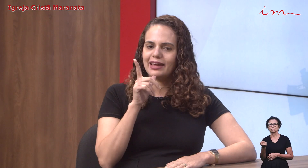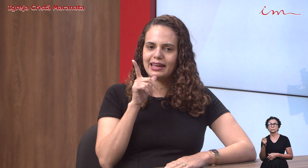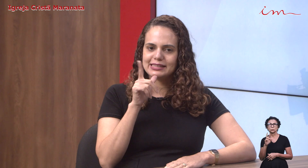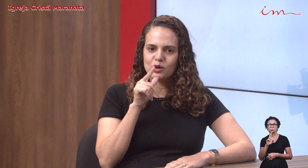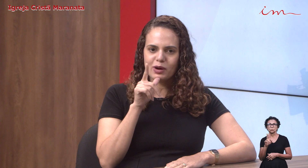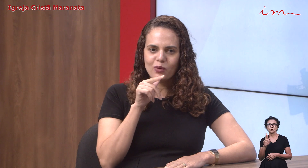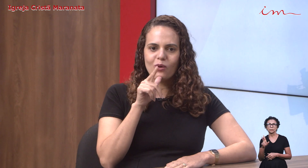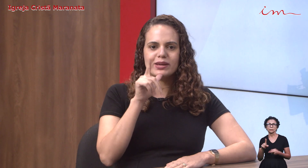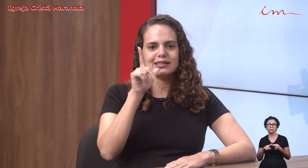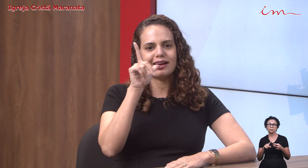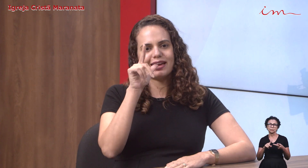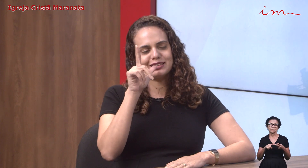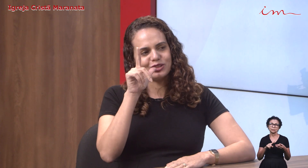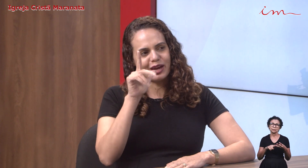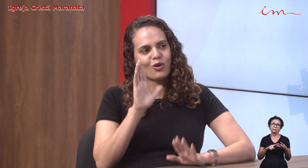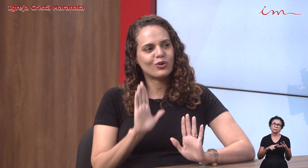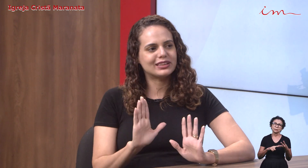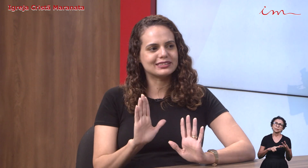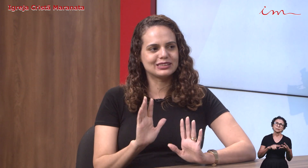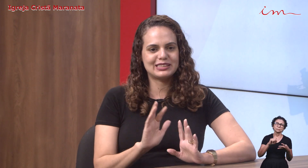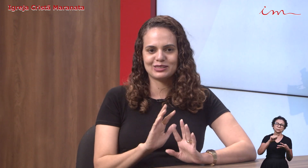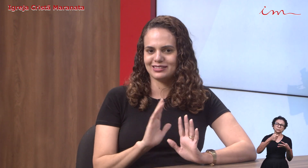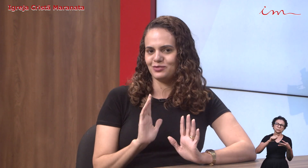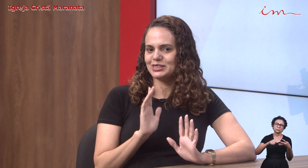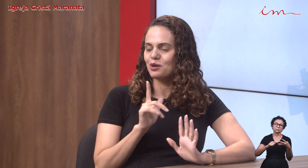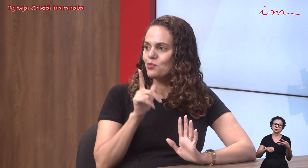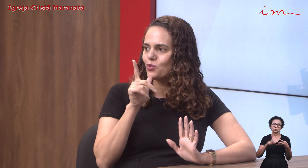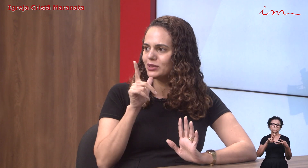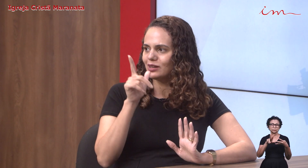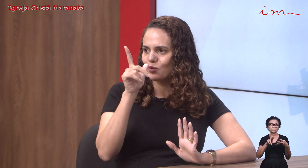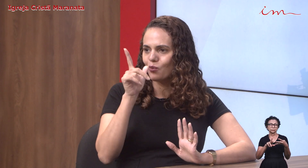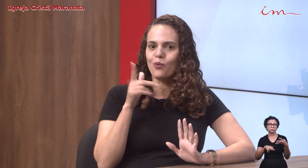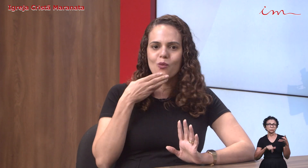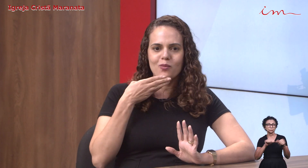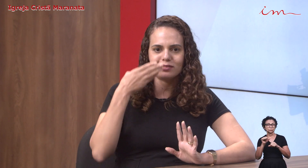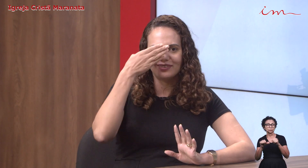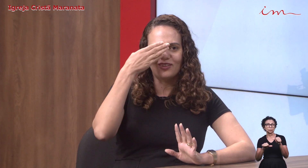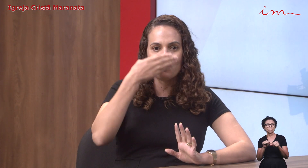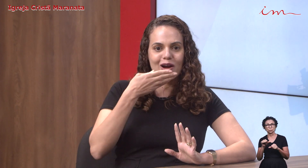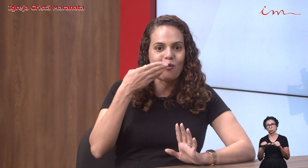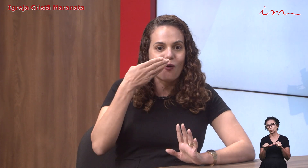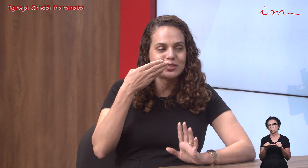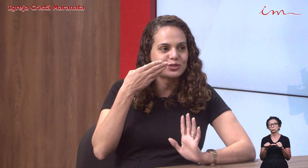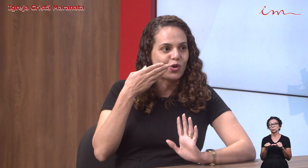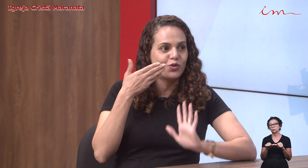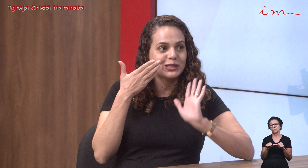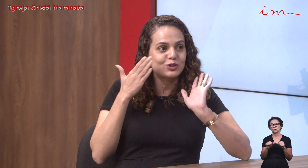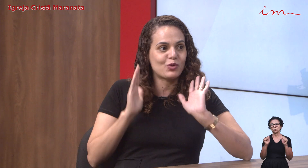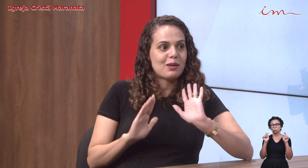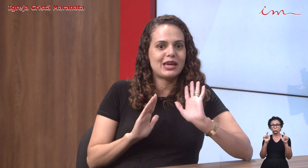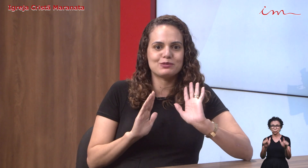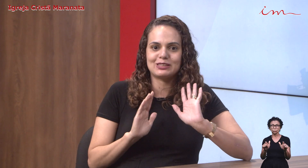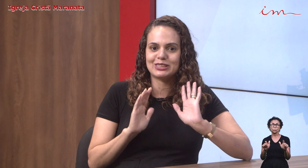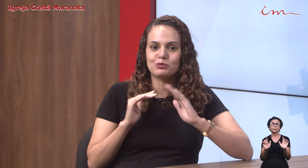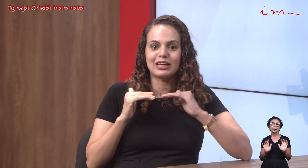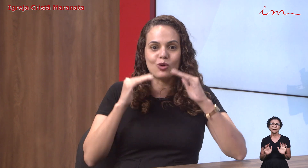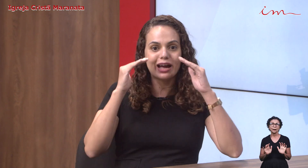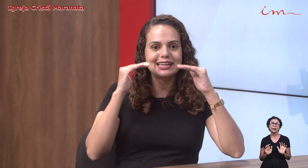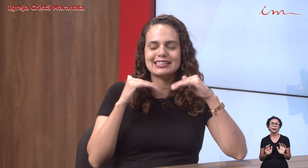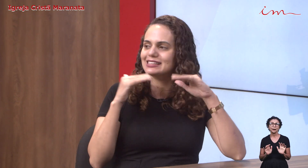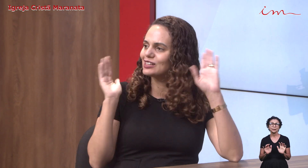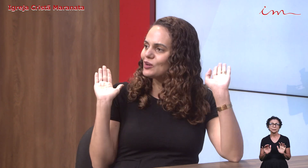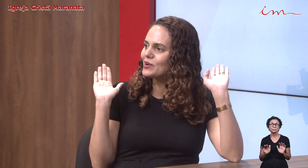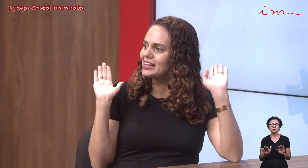outra, esse é uma coisa, esse já é outra. Senão, se você muda uma coisa, olha só, a configuração de mão é a mesma, se você